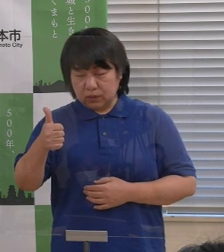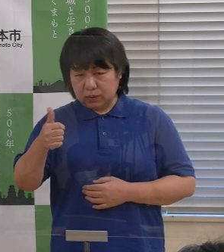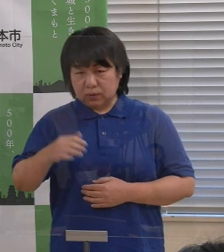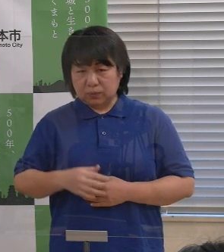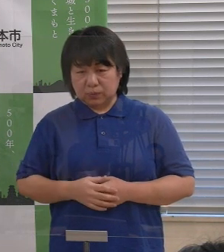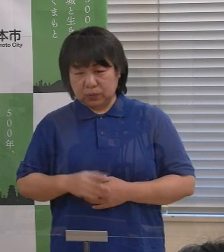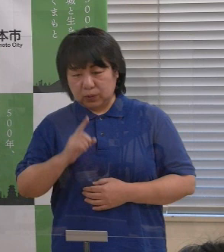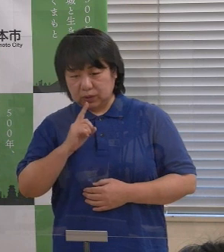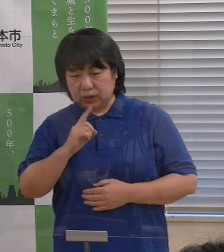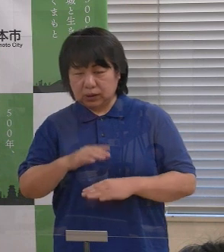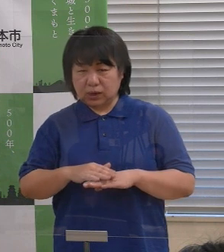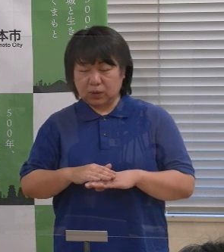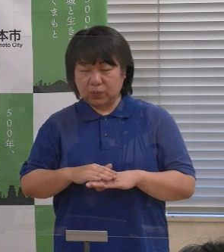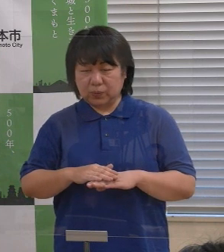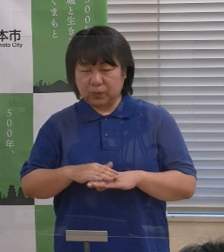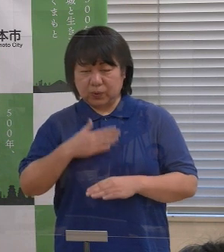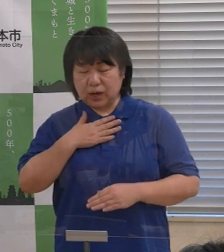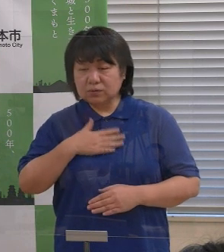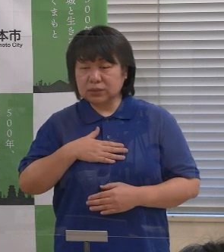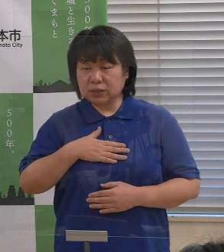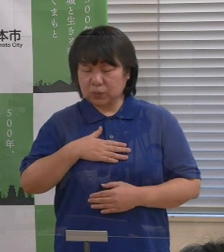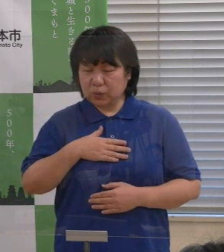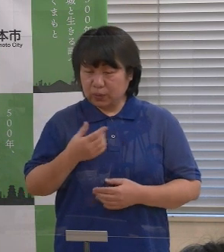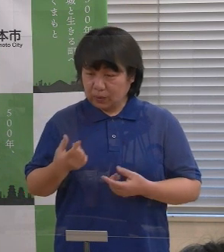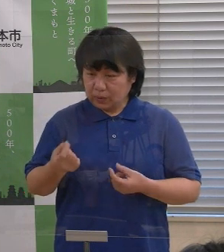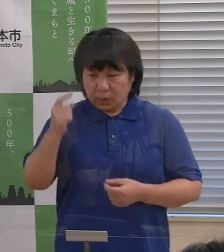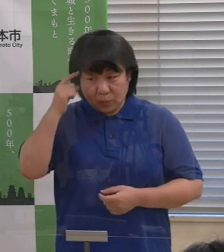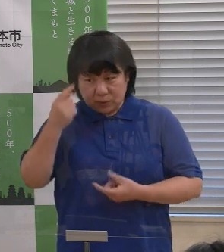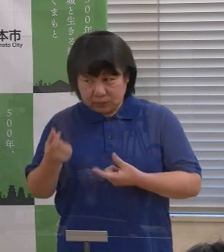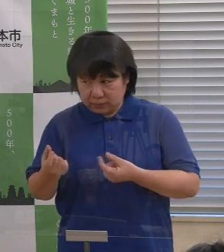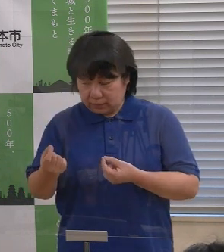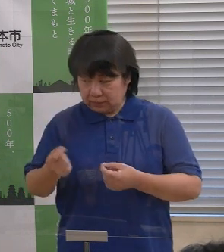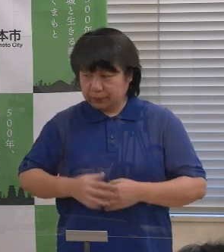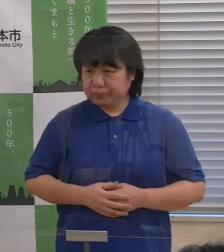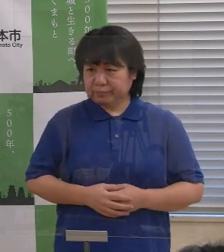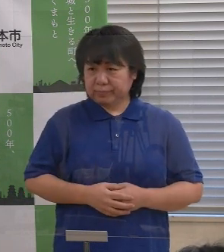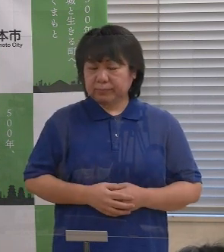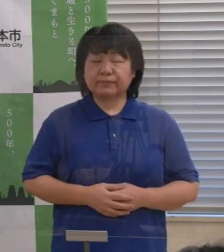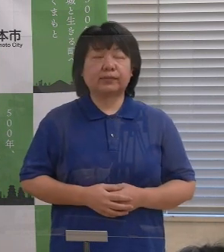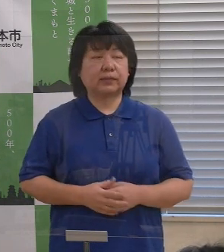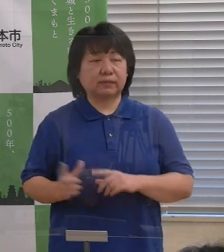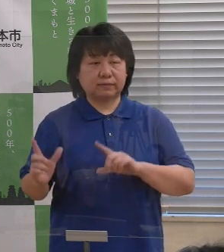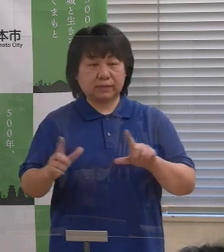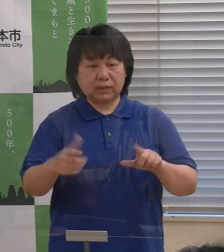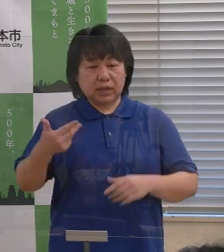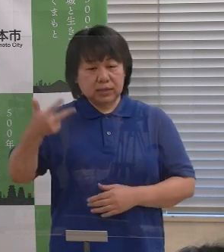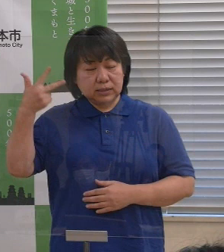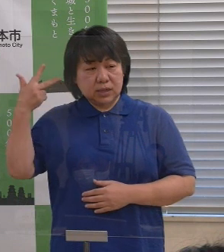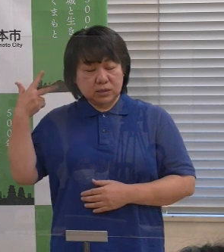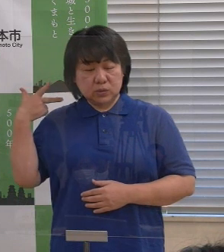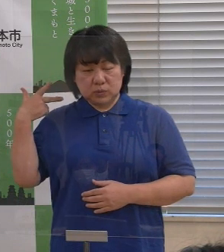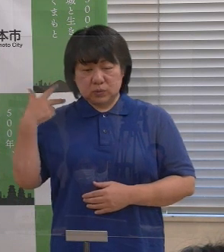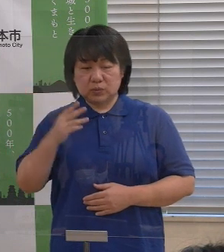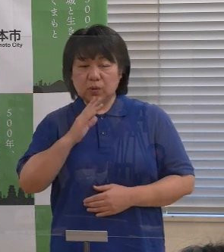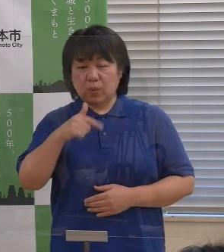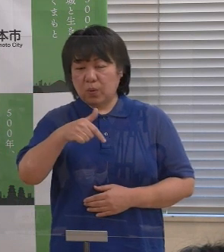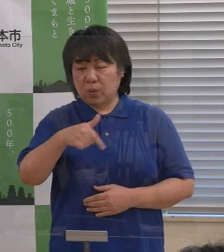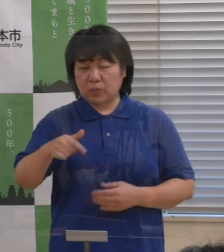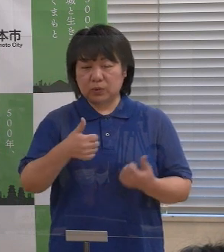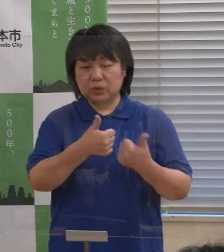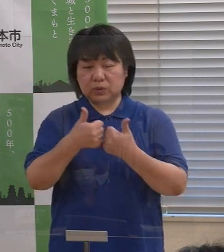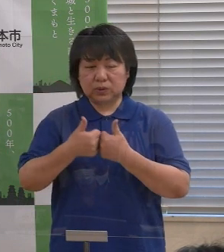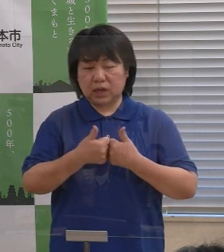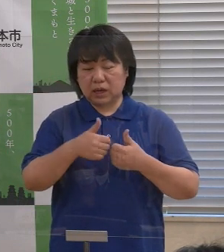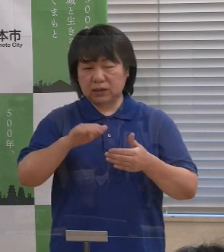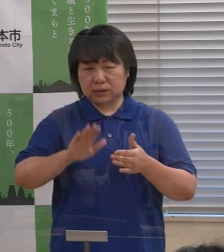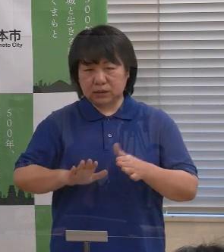市長も言葉の節々からわかるんですが、やっぱりそう思ってらっしゃるんでしょうか。 はい、先週のですね、この本部会議後の記者会見の中で